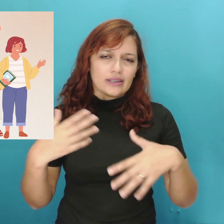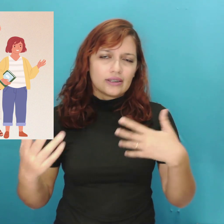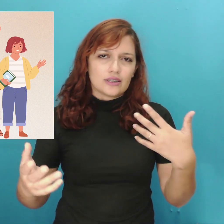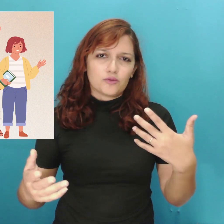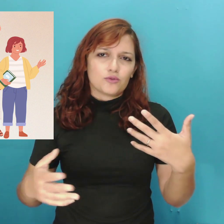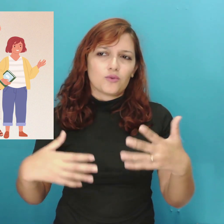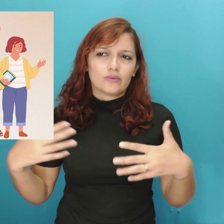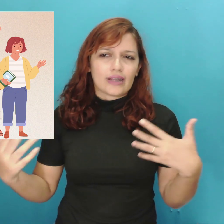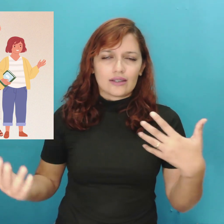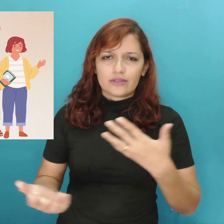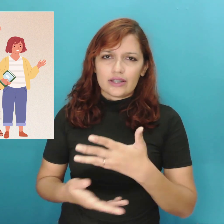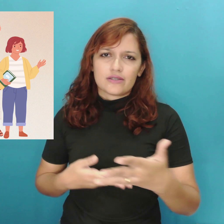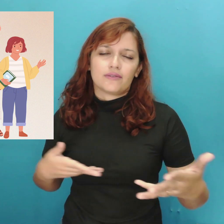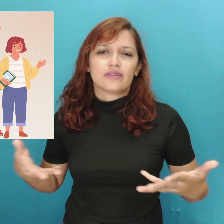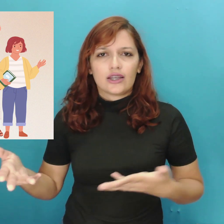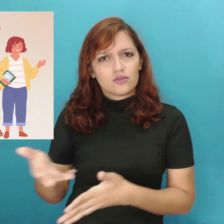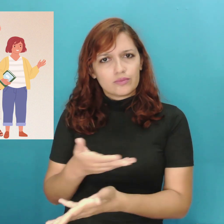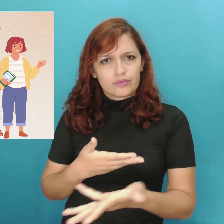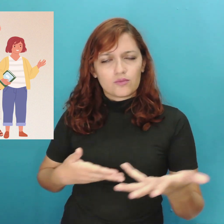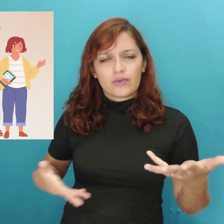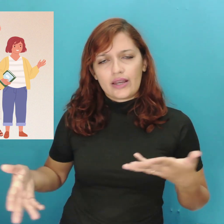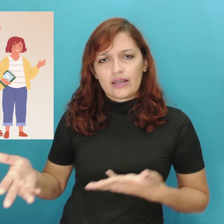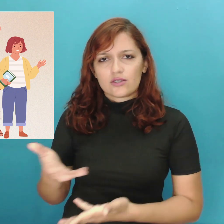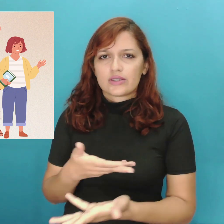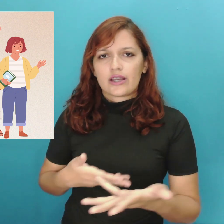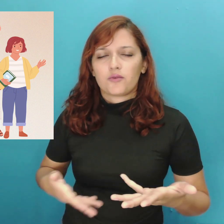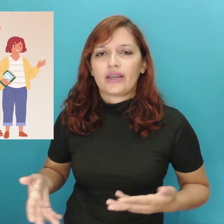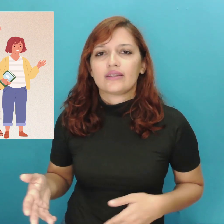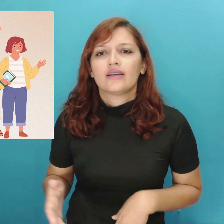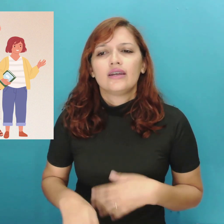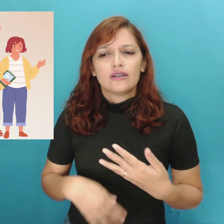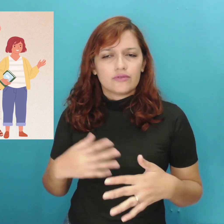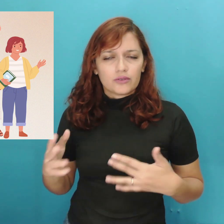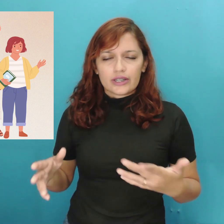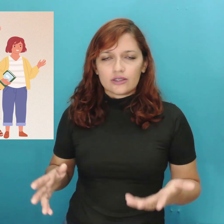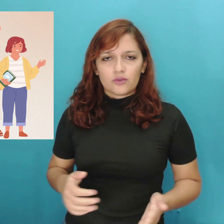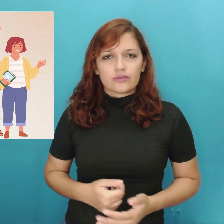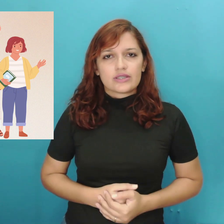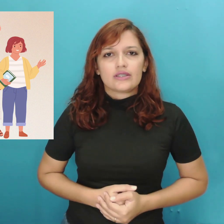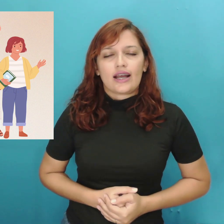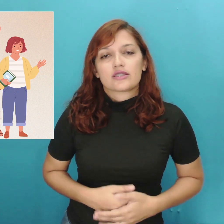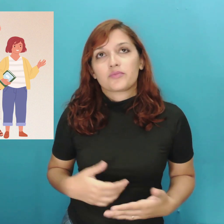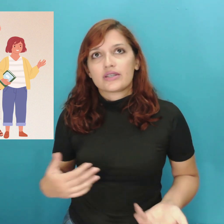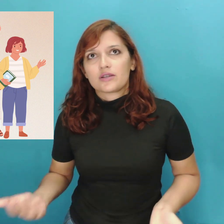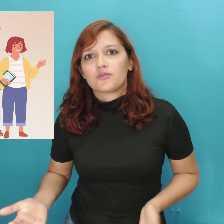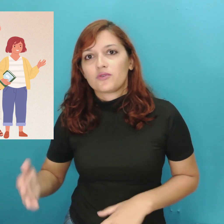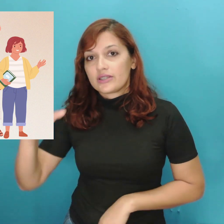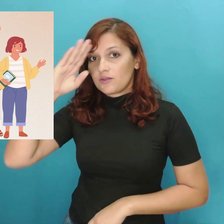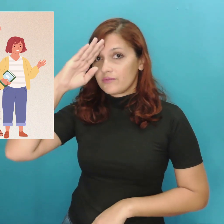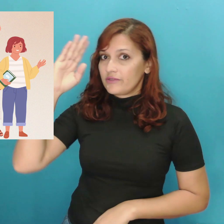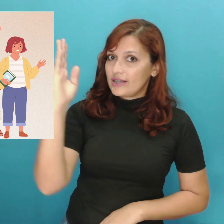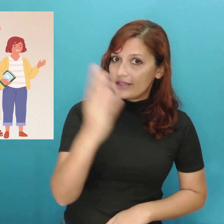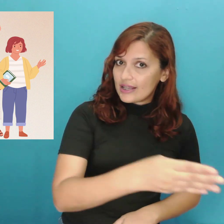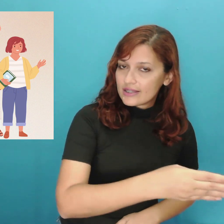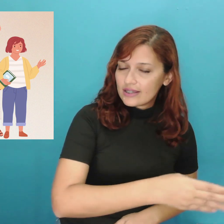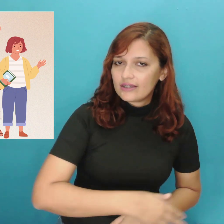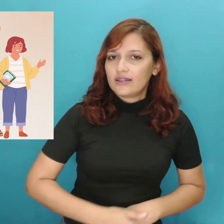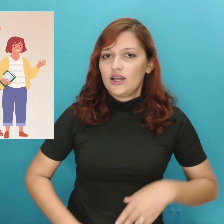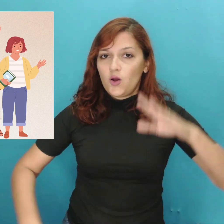partir do contato que eles vão tendo socialmente, vão criando outros sinais. Por exemplo, eu conheço alguns que fazem assim,